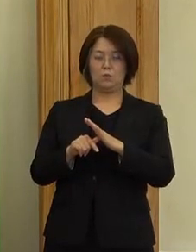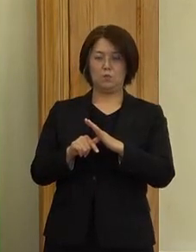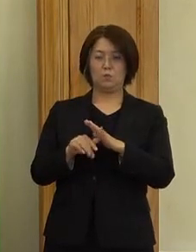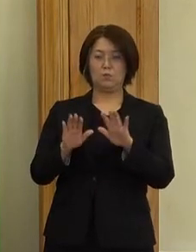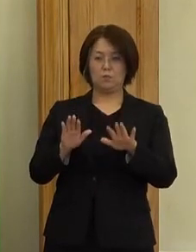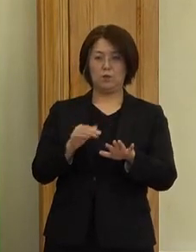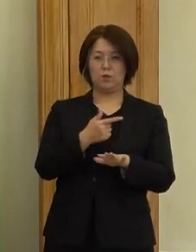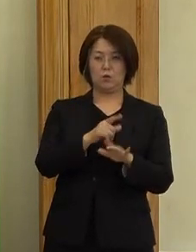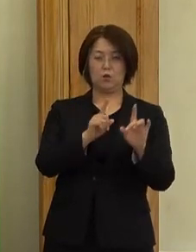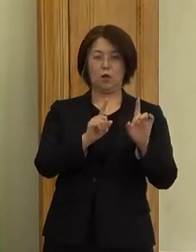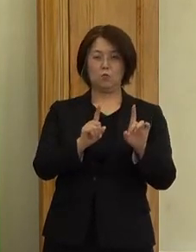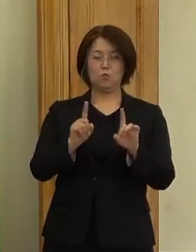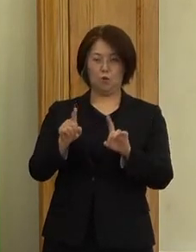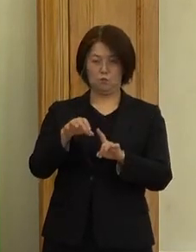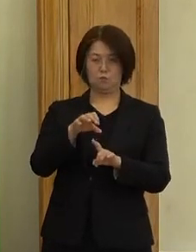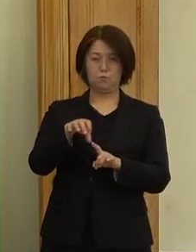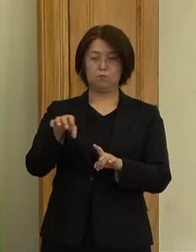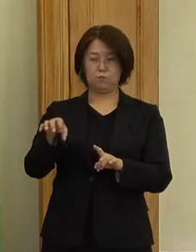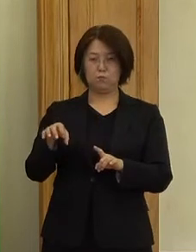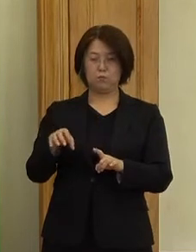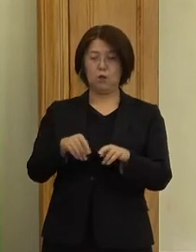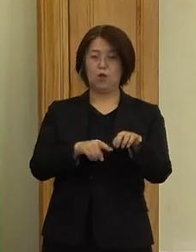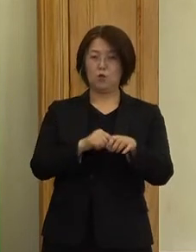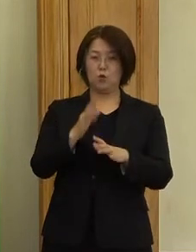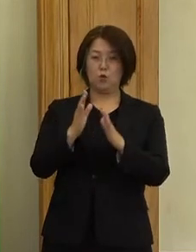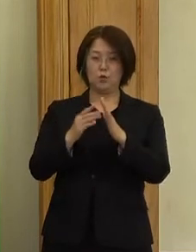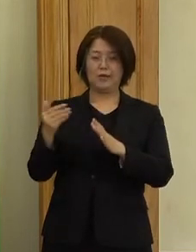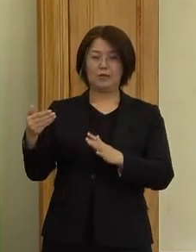各部門から、農林水産部も含めて、